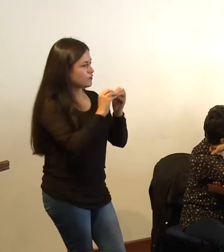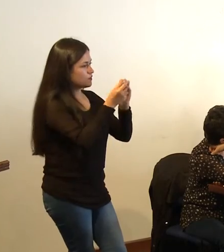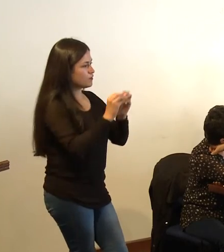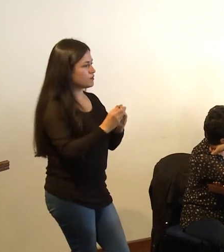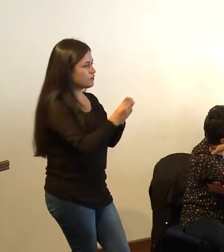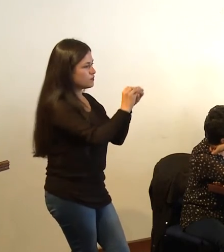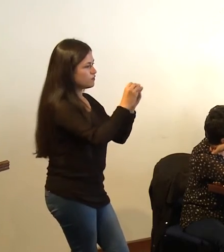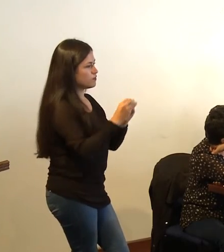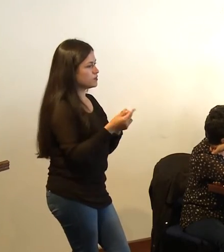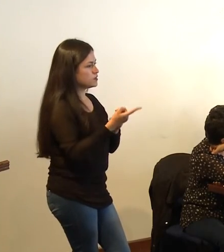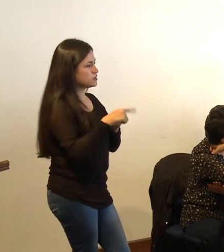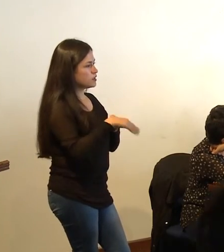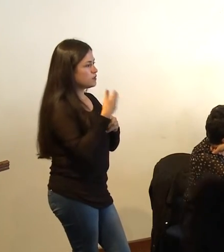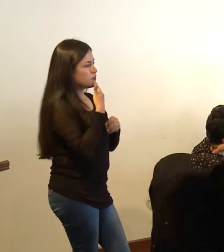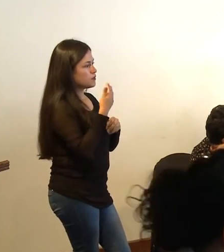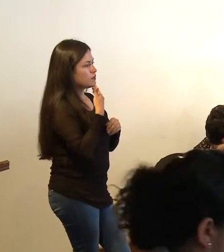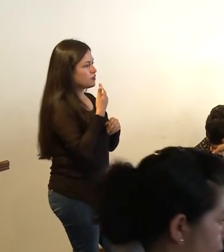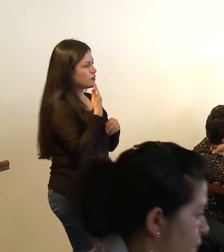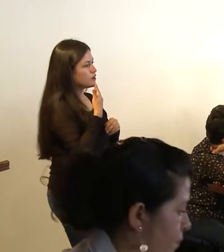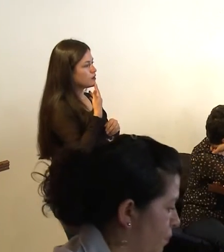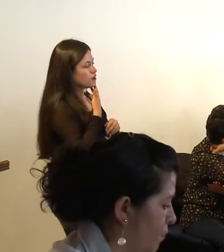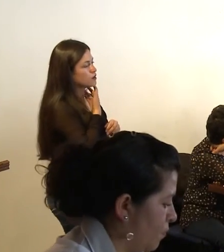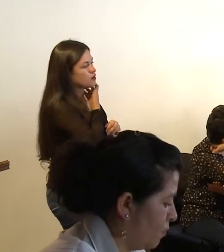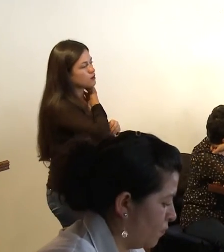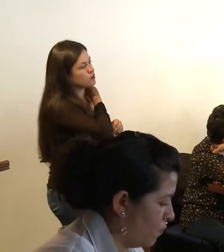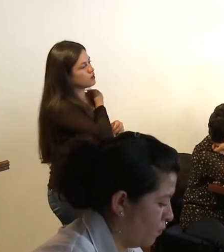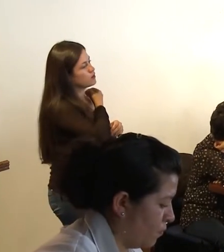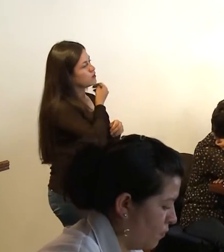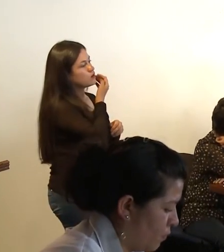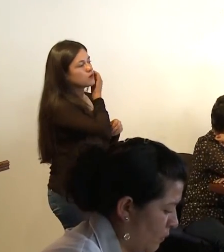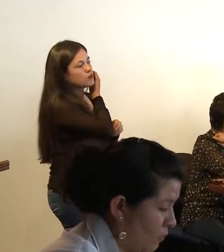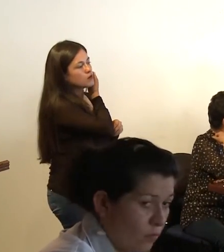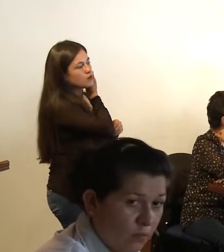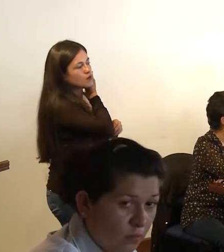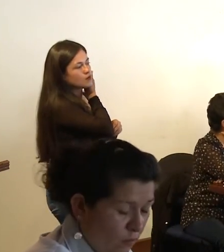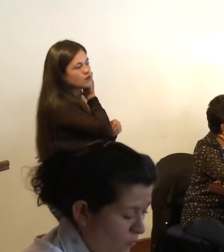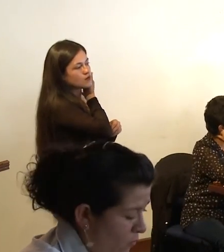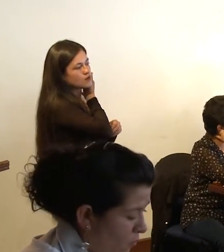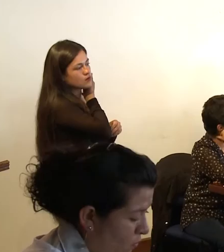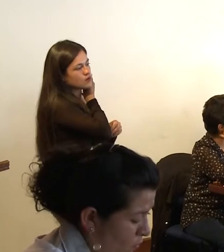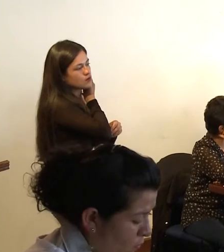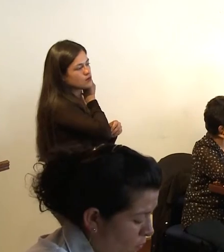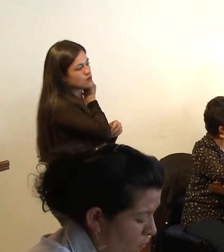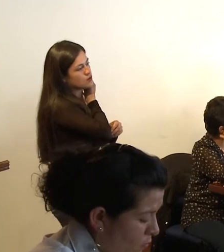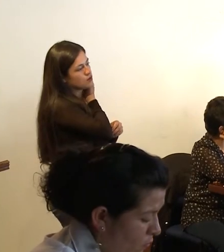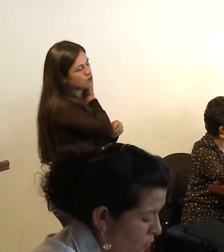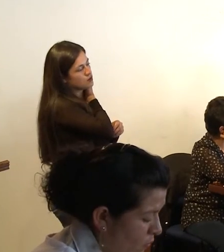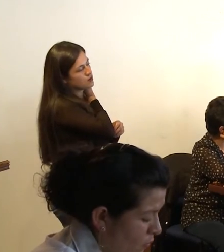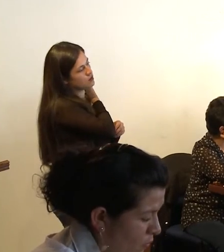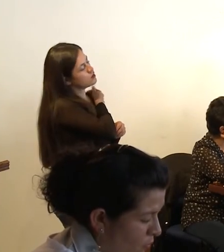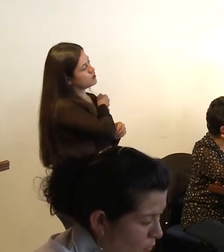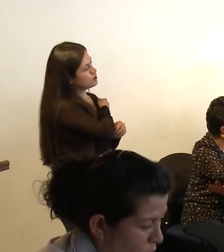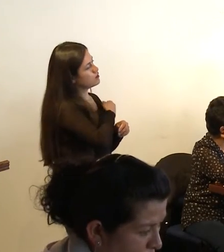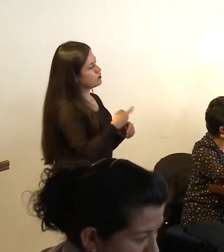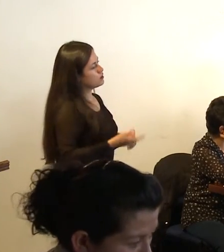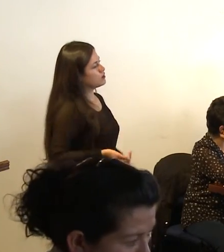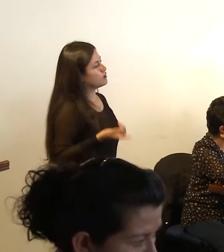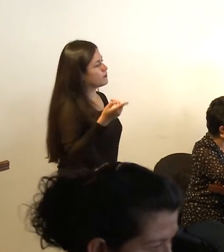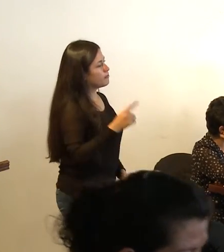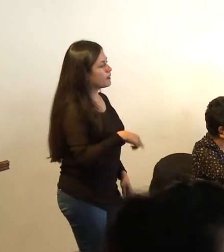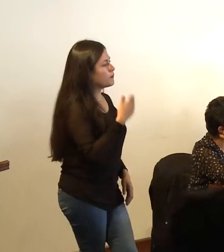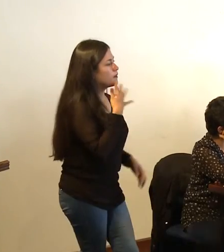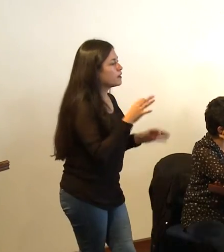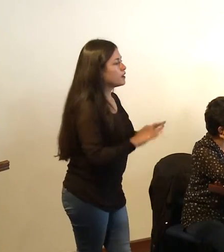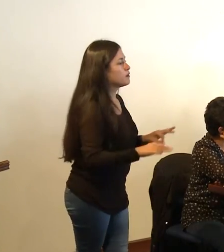hemos procurado desprendernos de construir una conciencia de clase. Me parece que hay una cosa que hay que decir, que hay que tensionar. Tuve